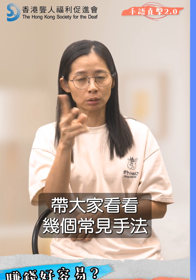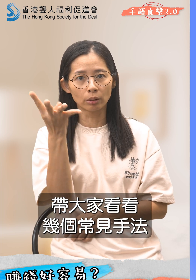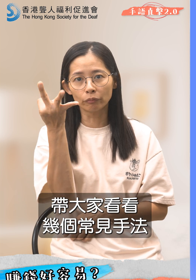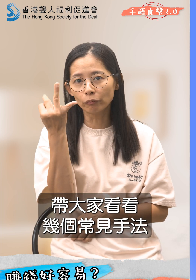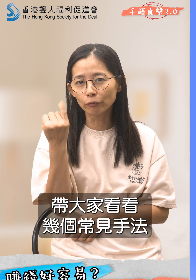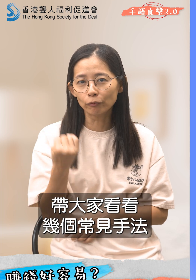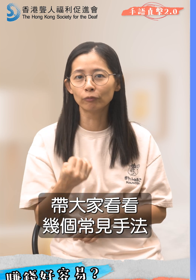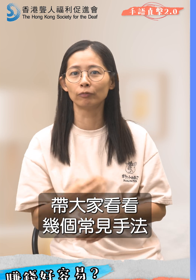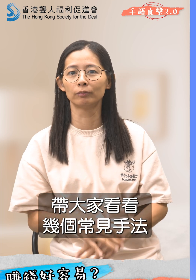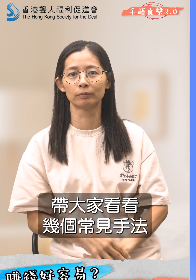法。